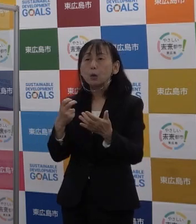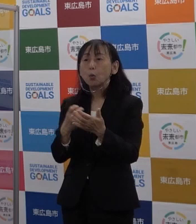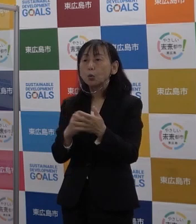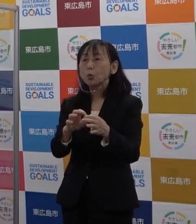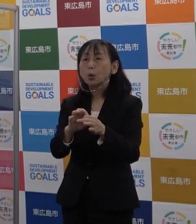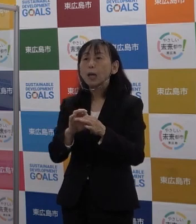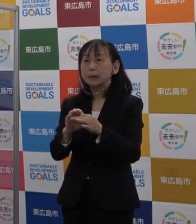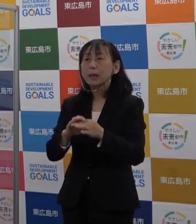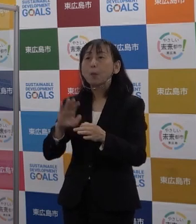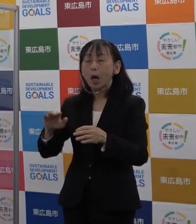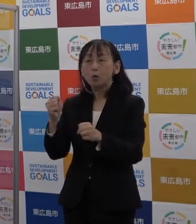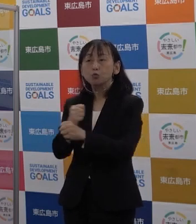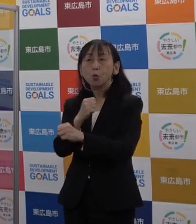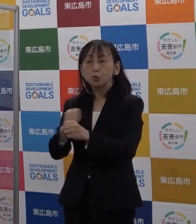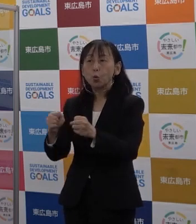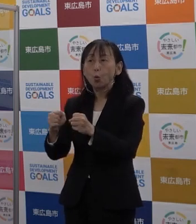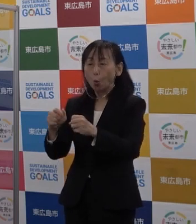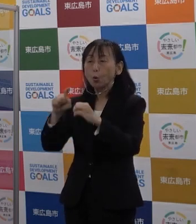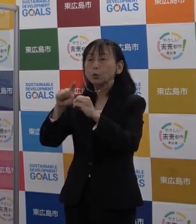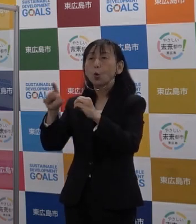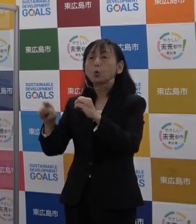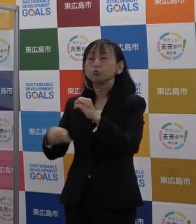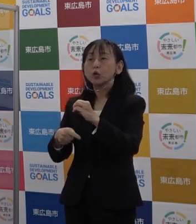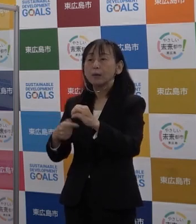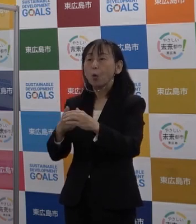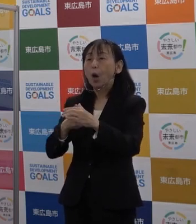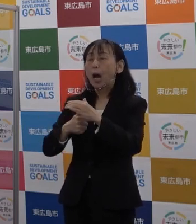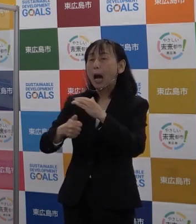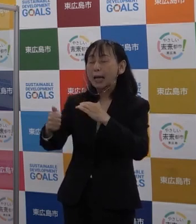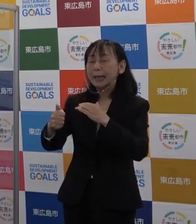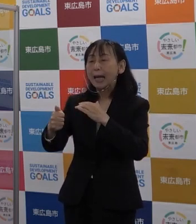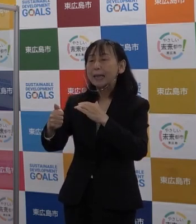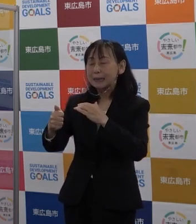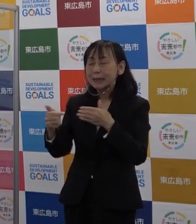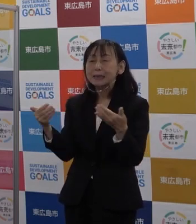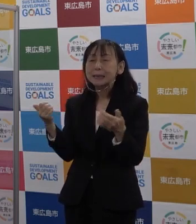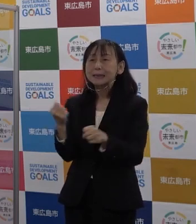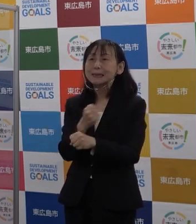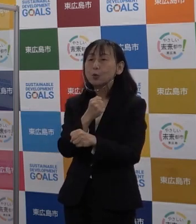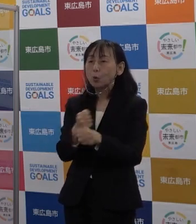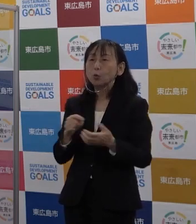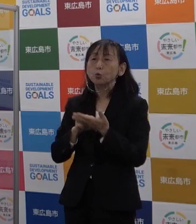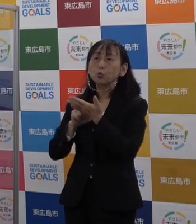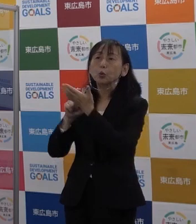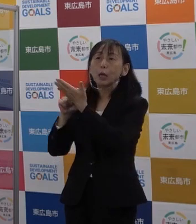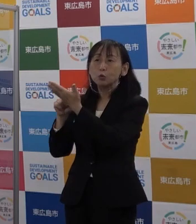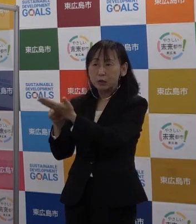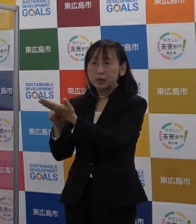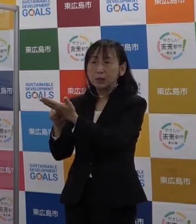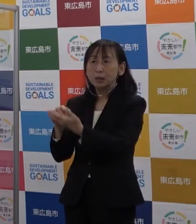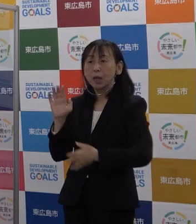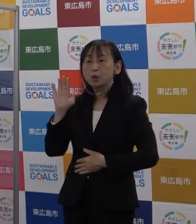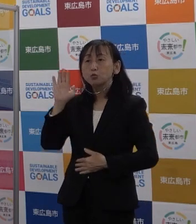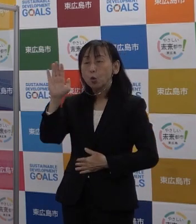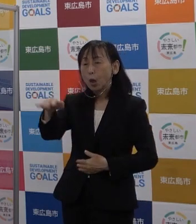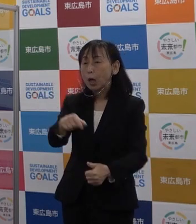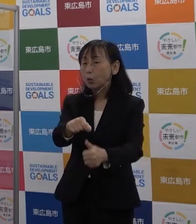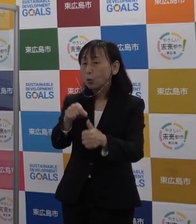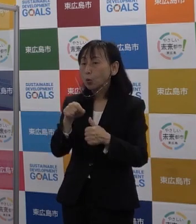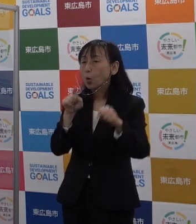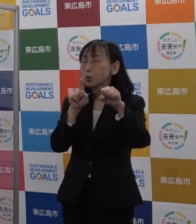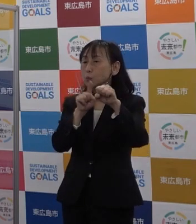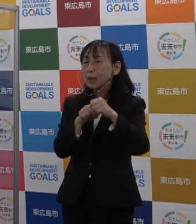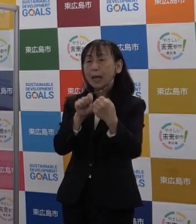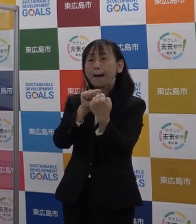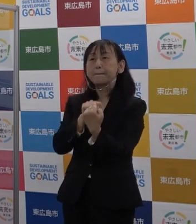労働局への派遣事業の届け出をし、 それから雇用に向けた面接を